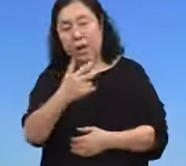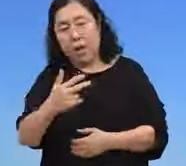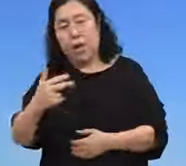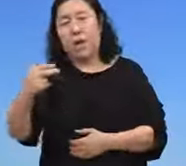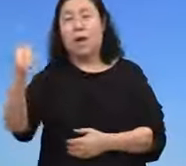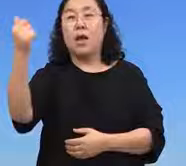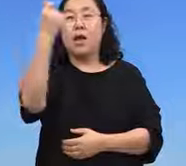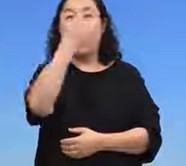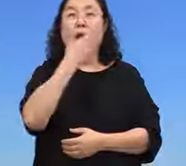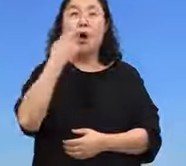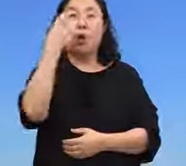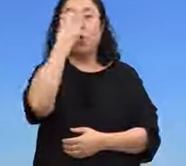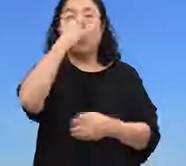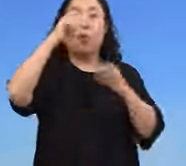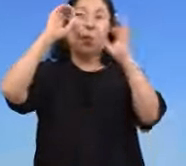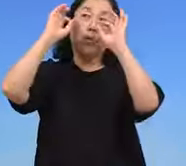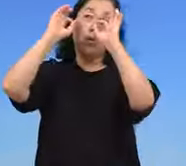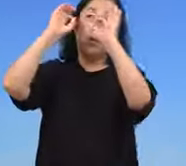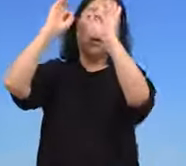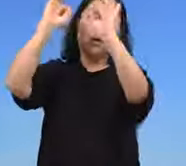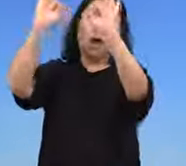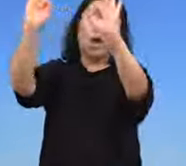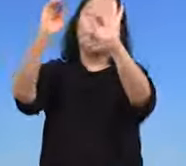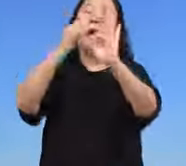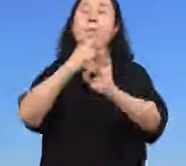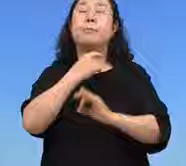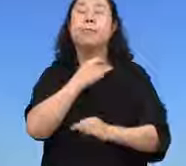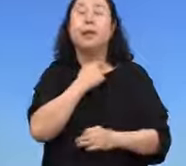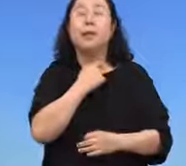주의 얼굴 보기 원합니다.